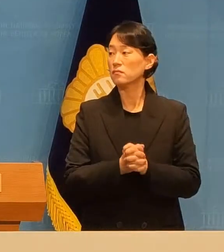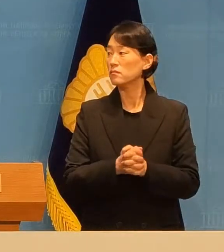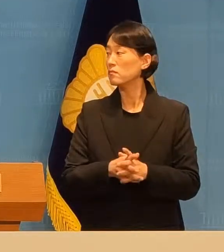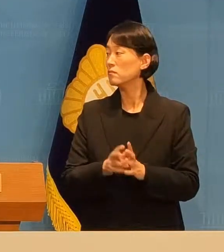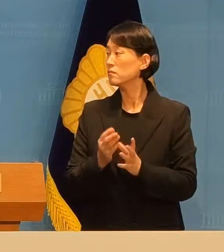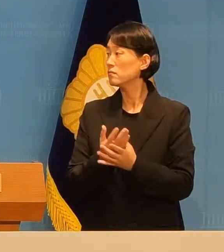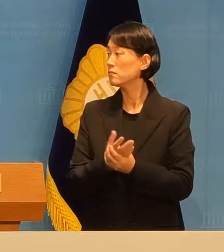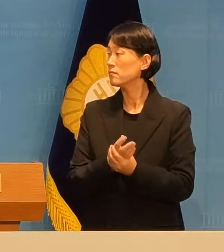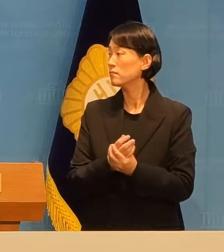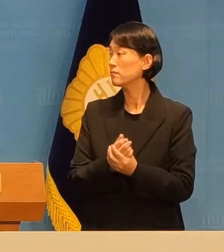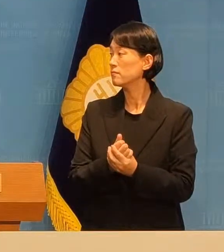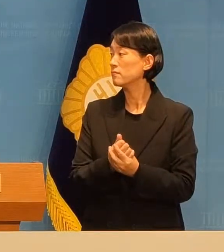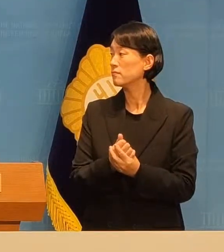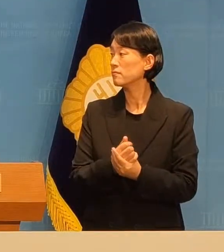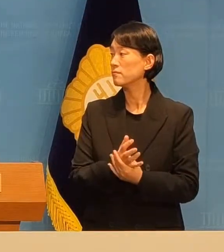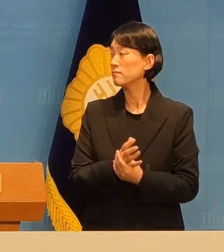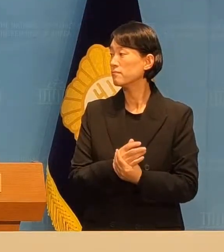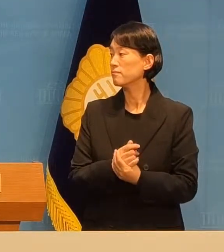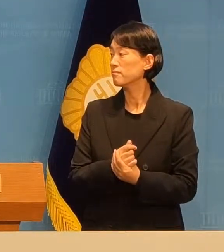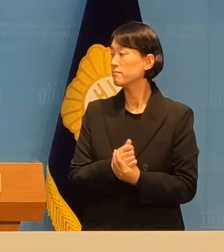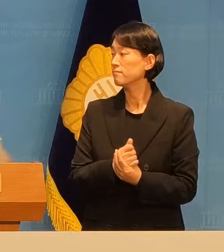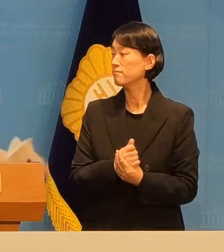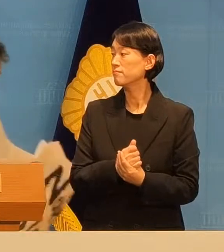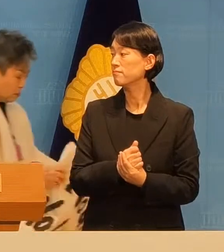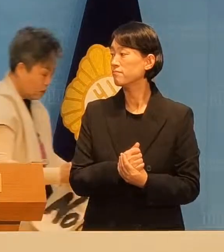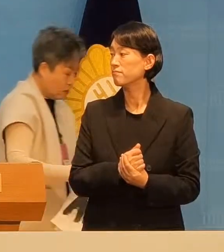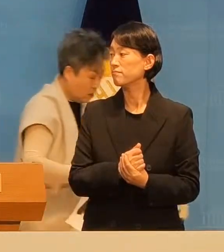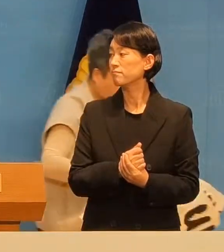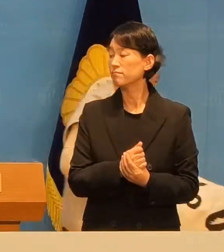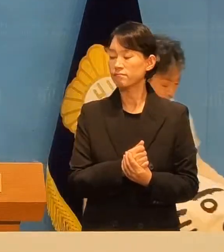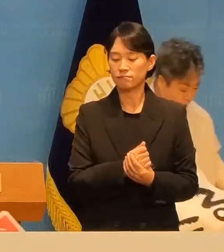유경원 대표 앞에 나오고 사회 전반이 사회시.